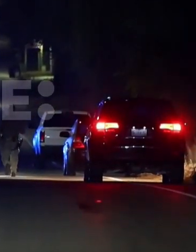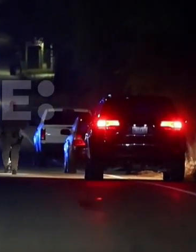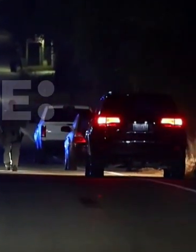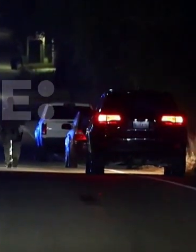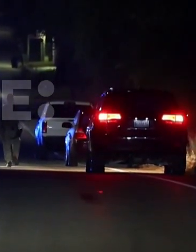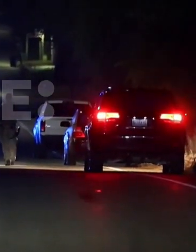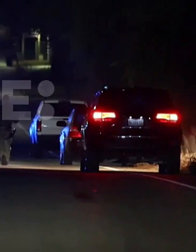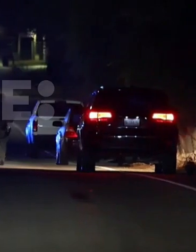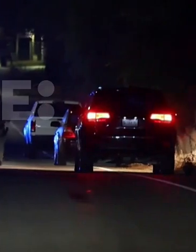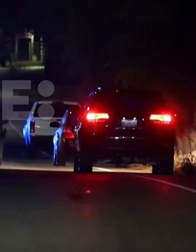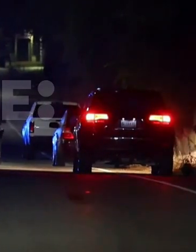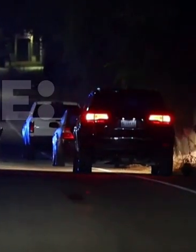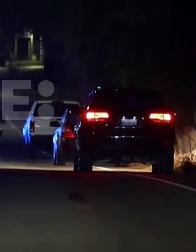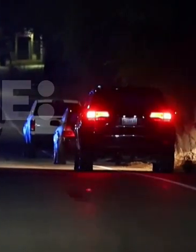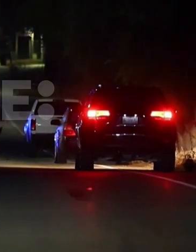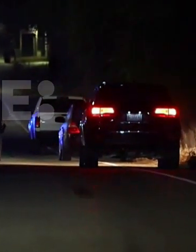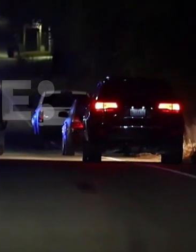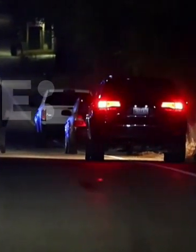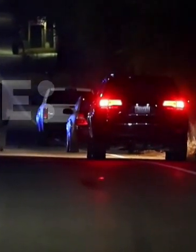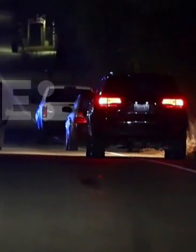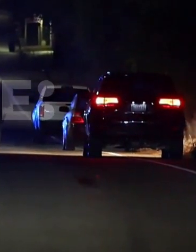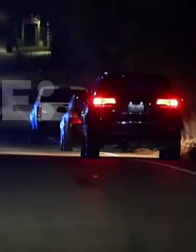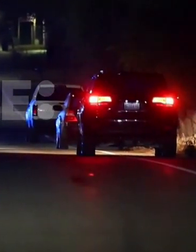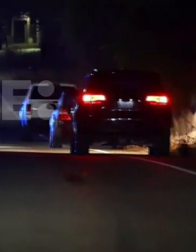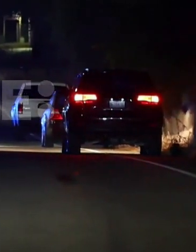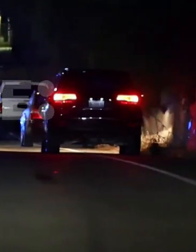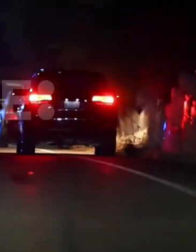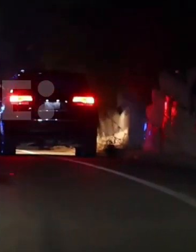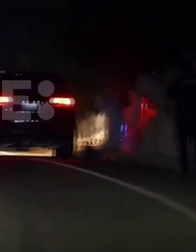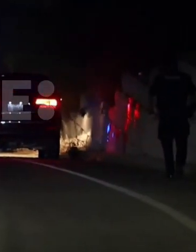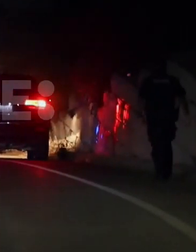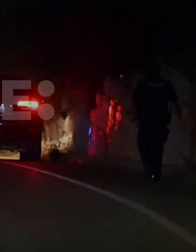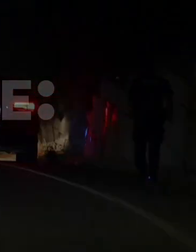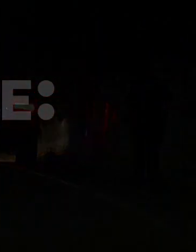populosa do Main e se tornou o mais mortífero deste ano no país